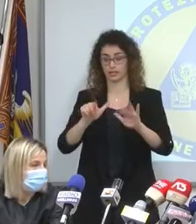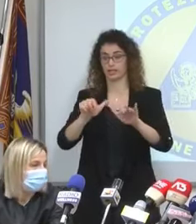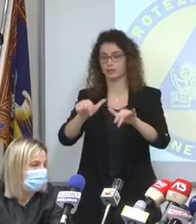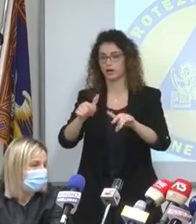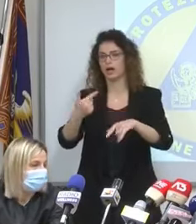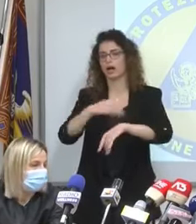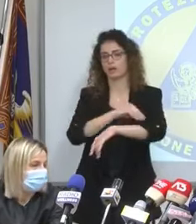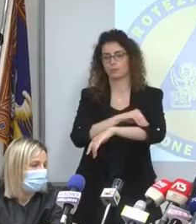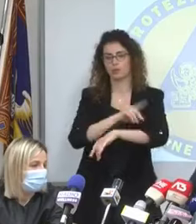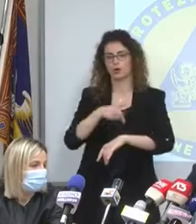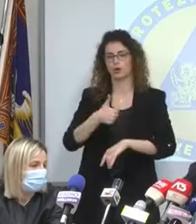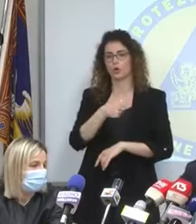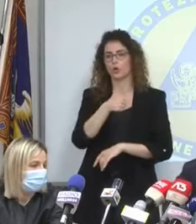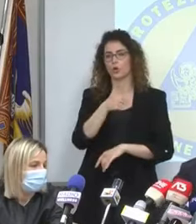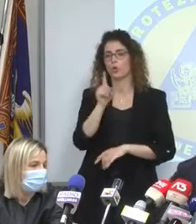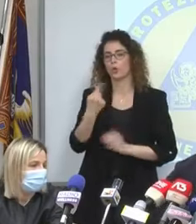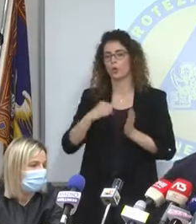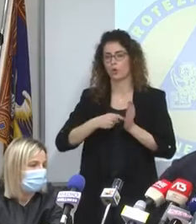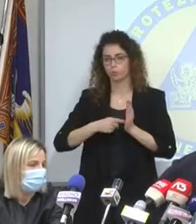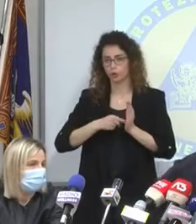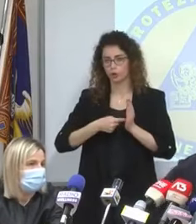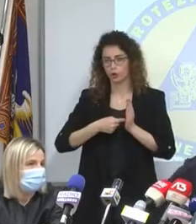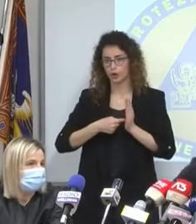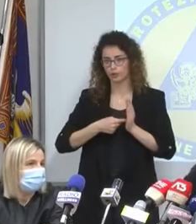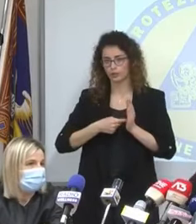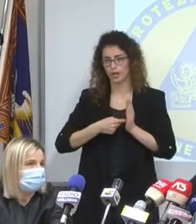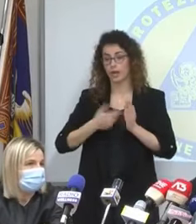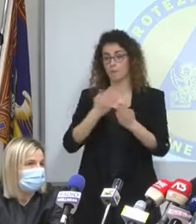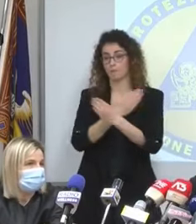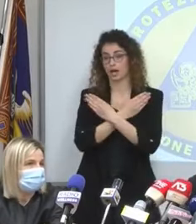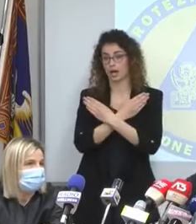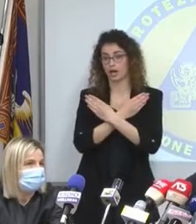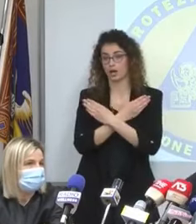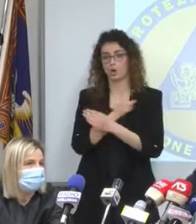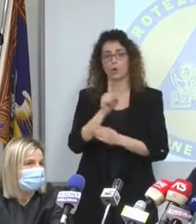poi 1.090.000 dosi a maggio,